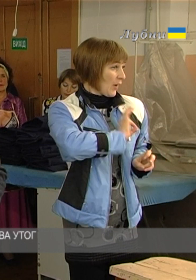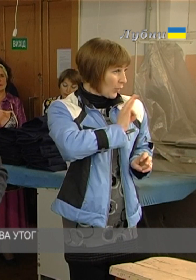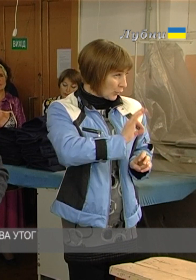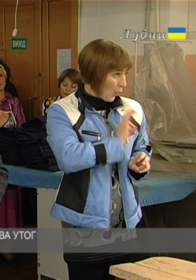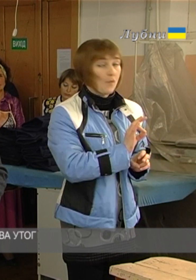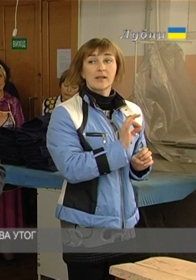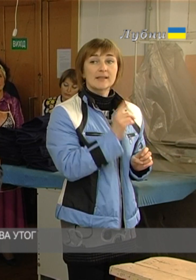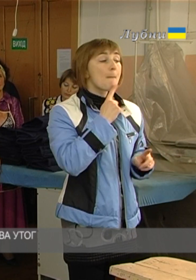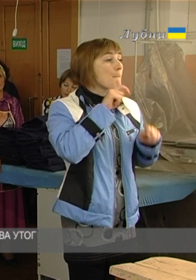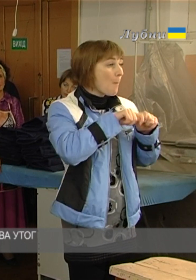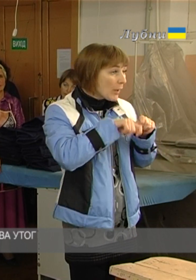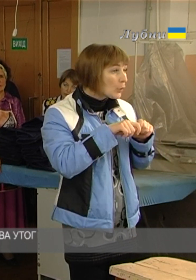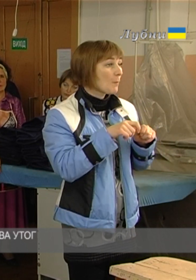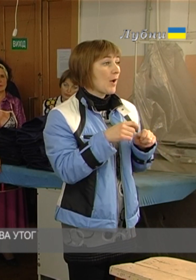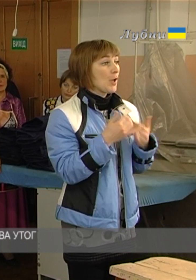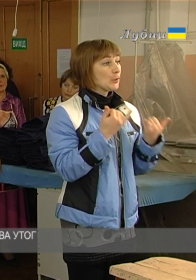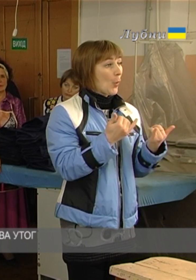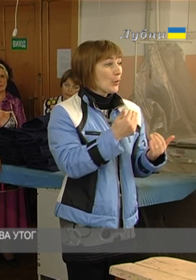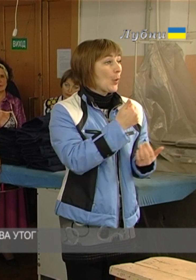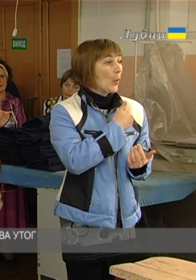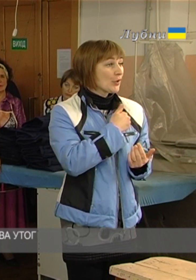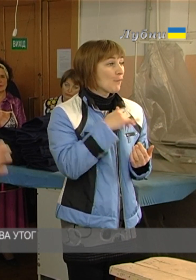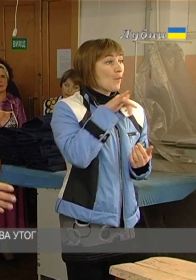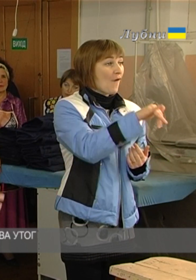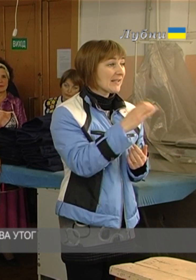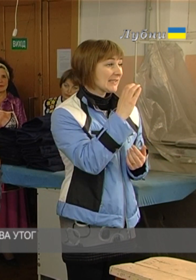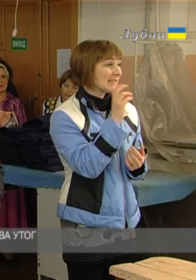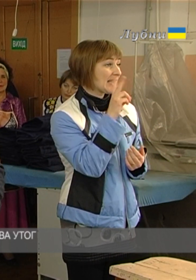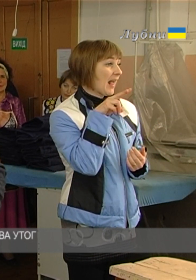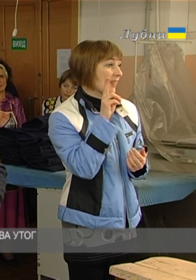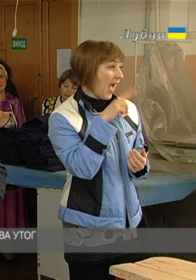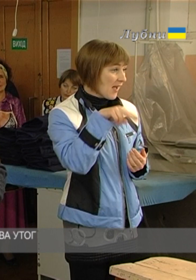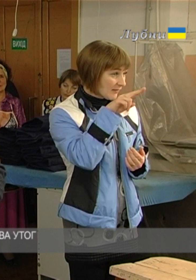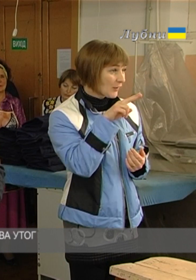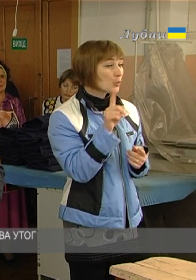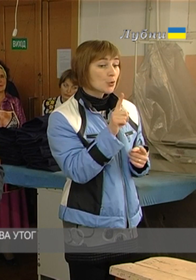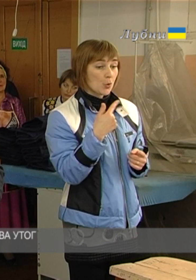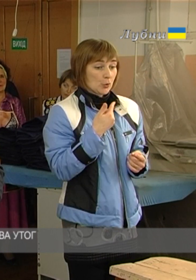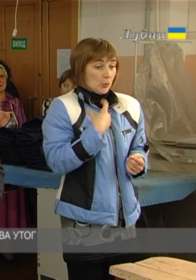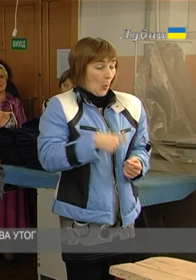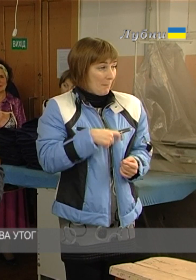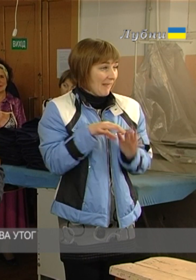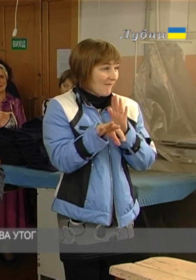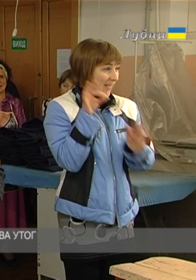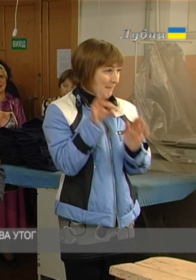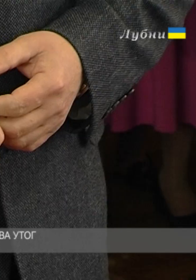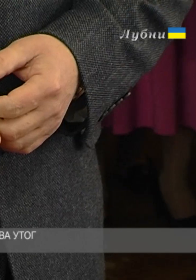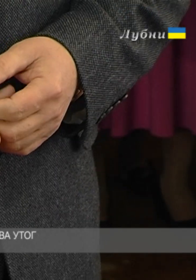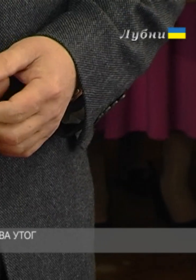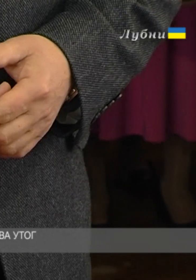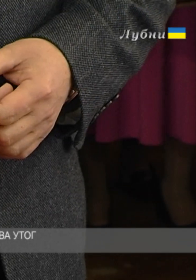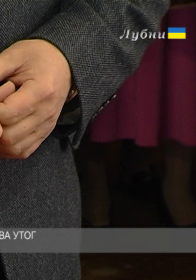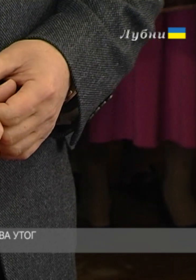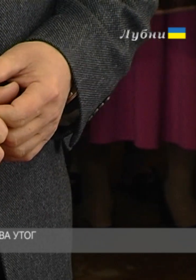сьогодні хотів у вас у складі собі щось підібрати. Я завжди там собі вибираю для особливо